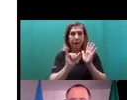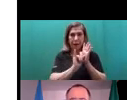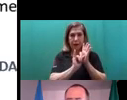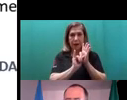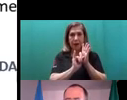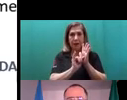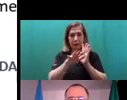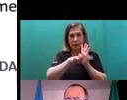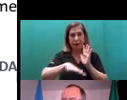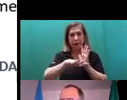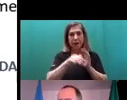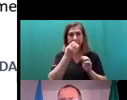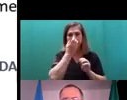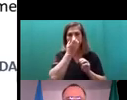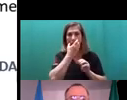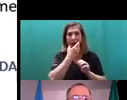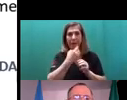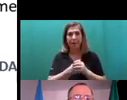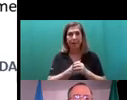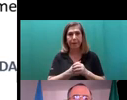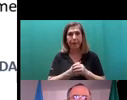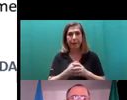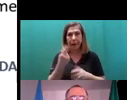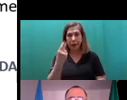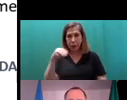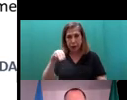territorial. Me quedan 2 minutos.